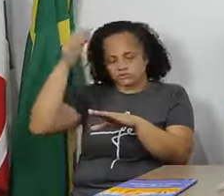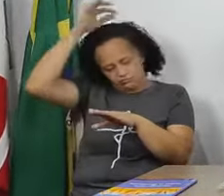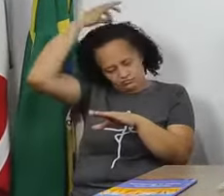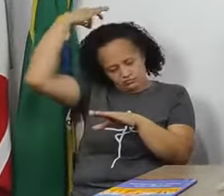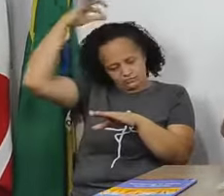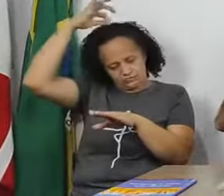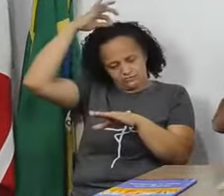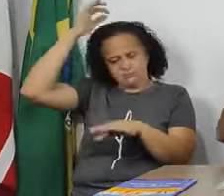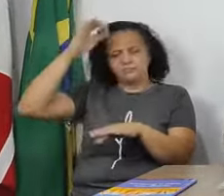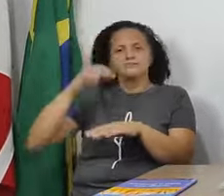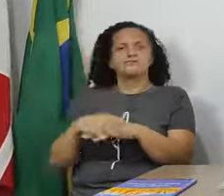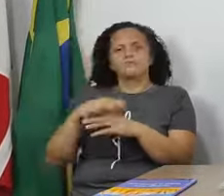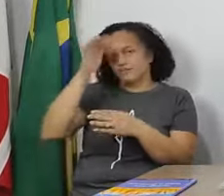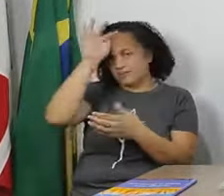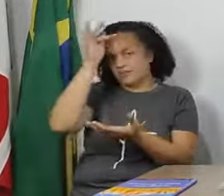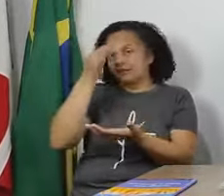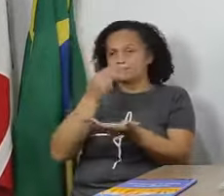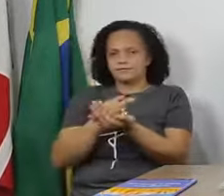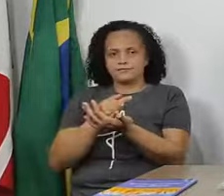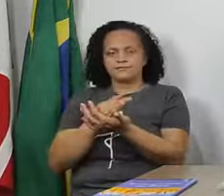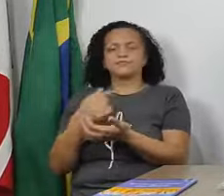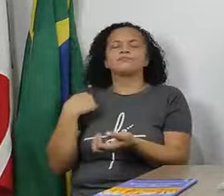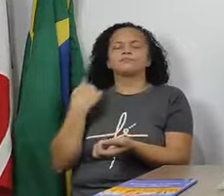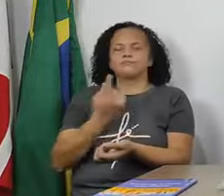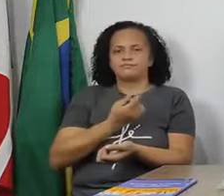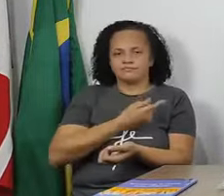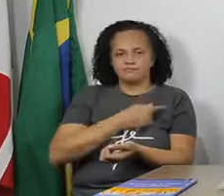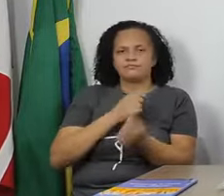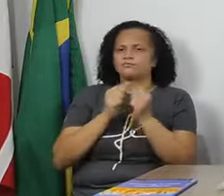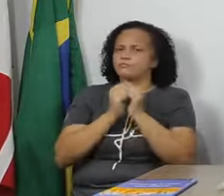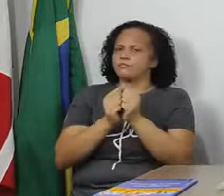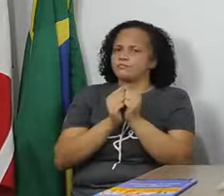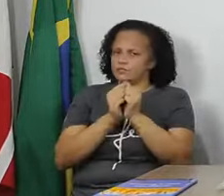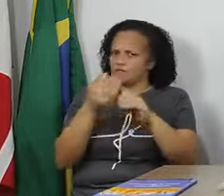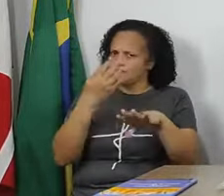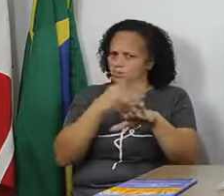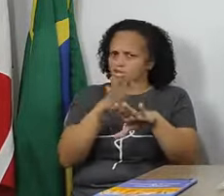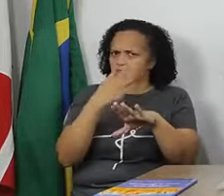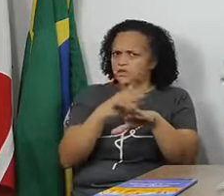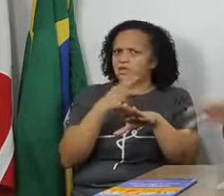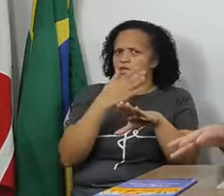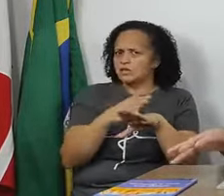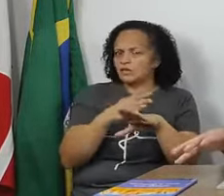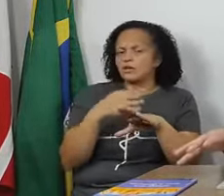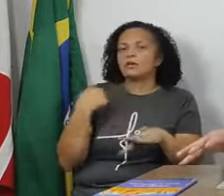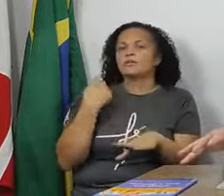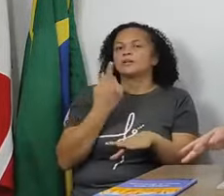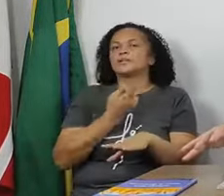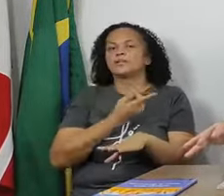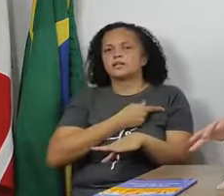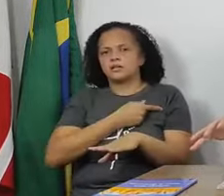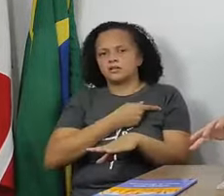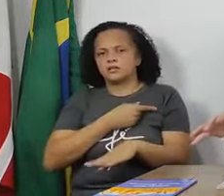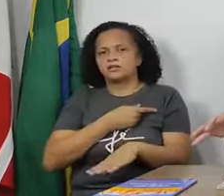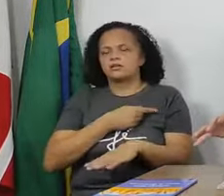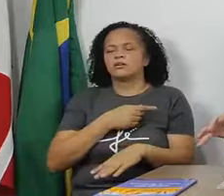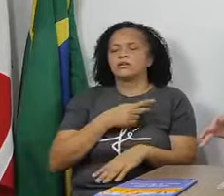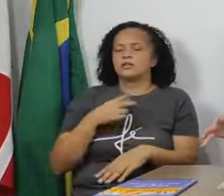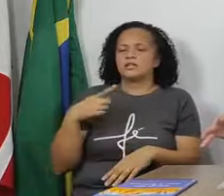né? Sermos treinados, entendeu? Para que aprendamos a nos firmar no que a palavra